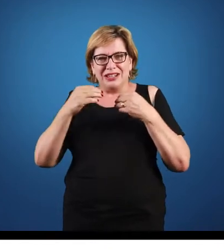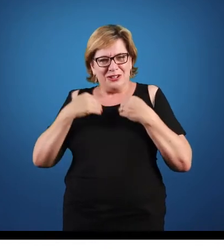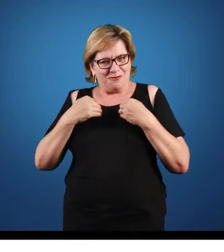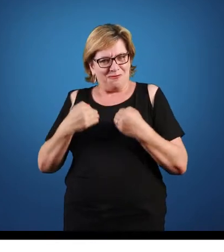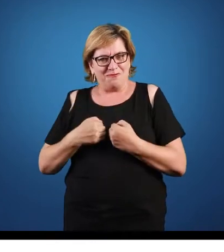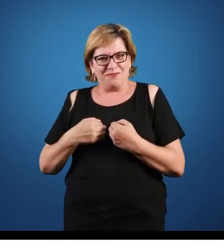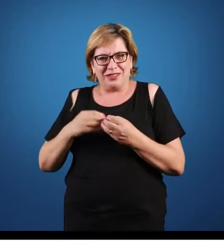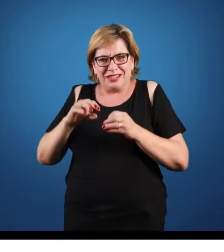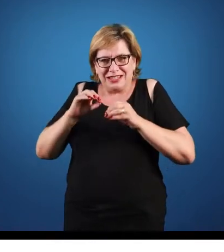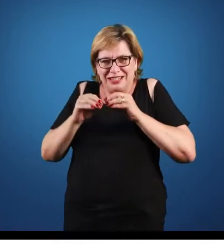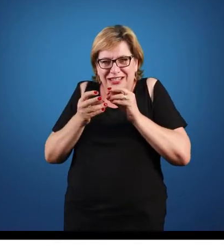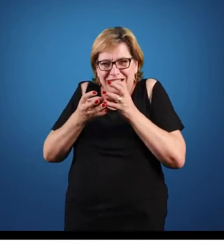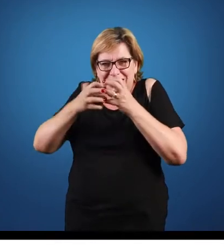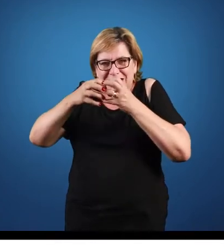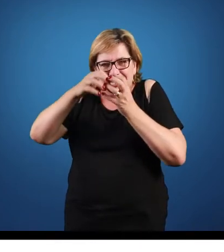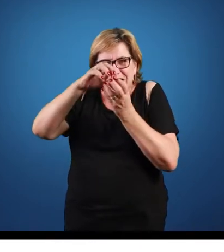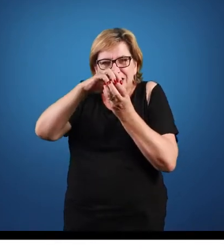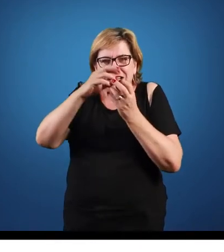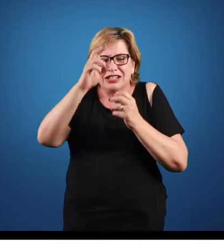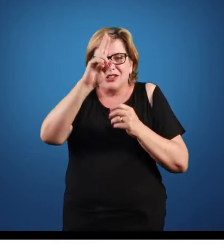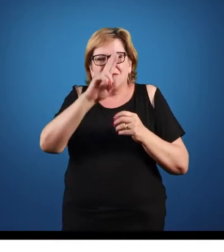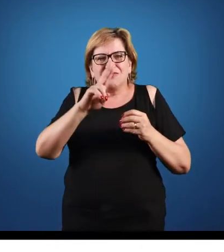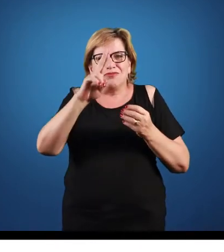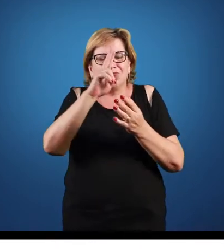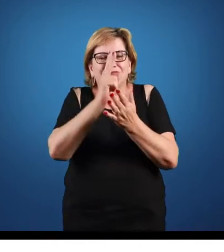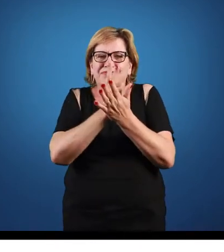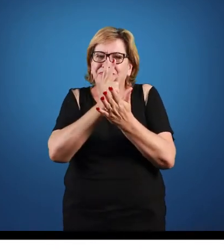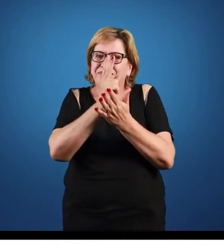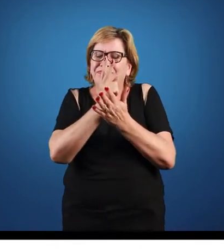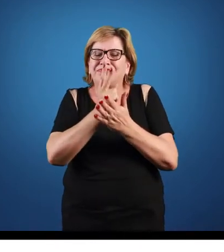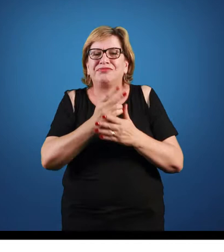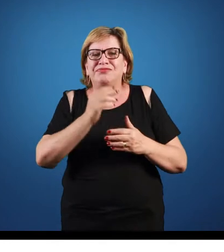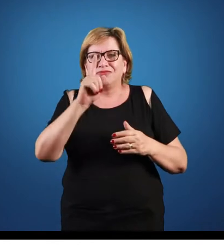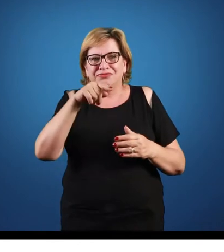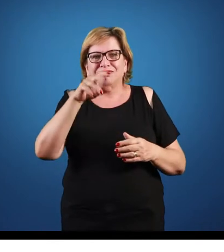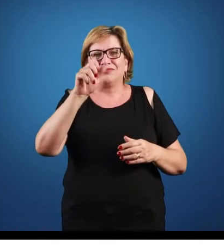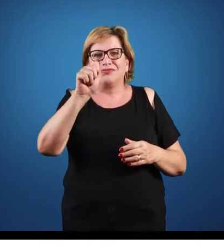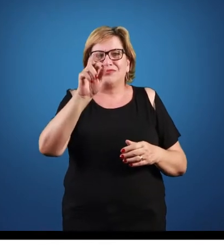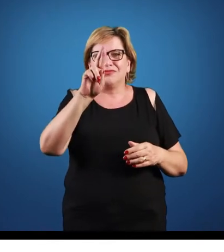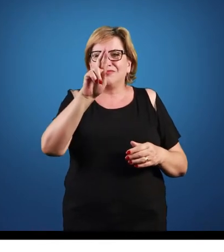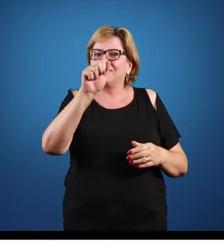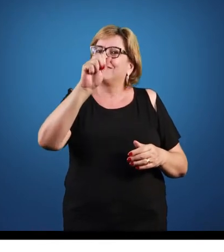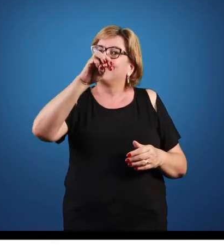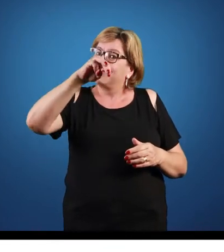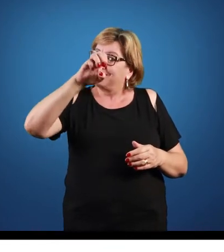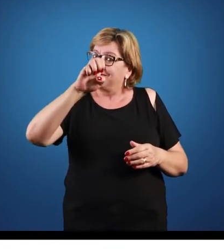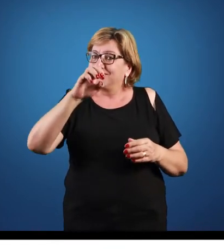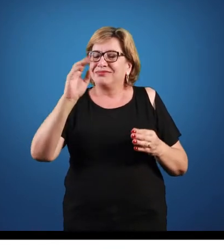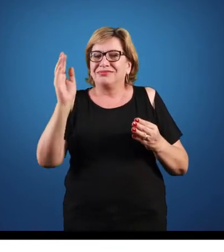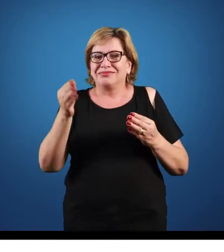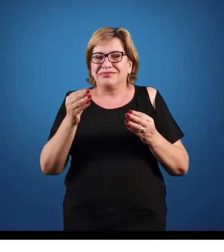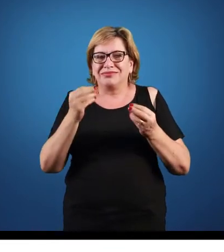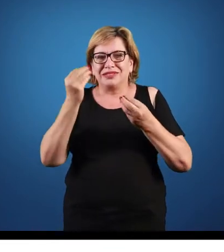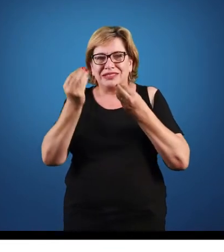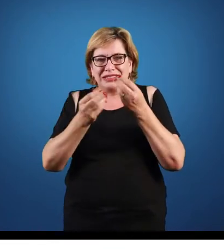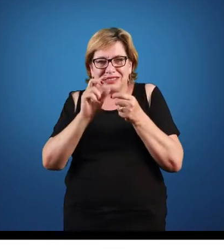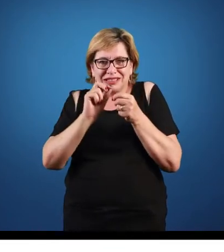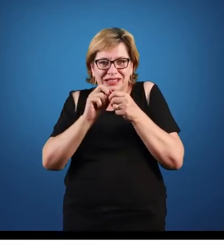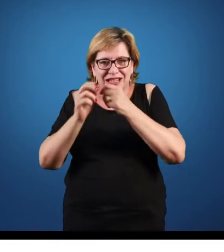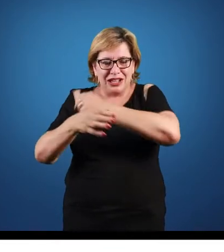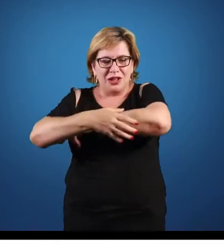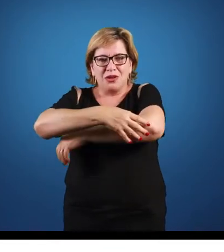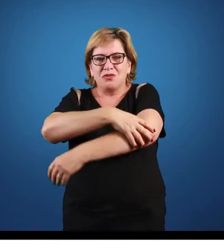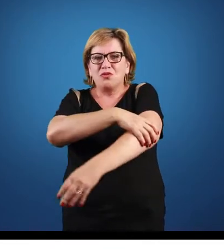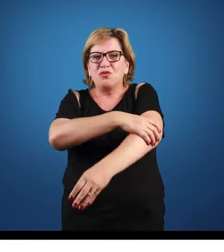principal parte que eu uso um esqueleto é hora do domínio e orando no mínimo ele faz